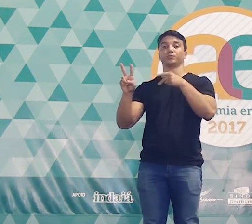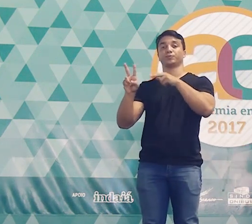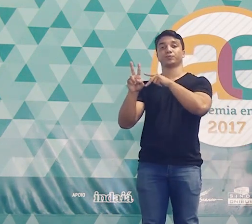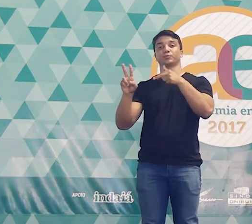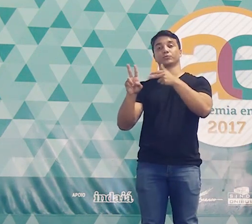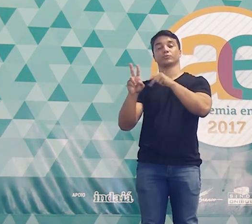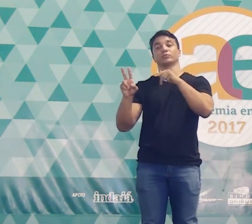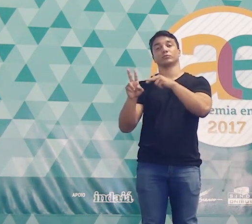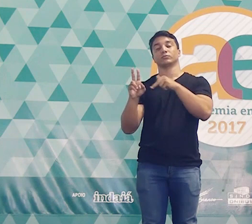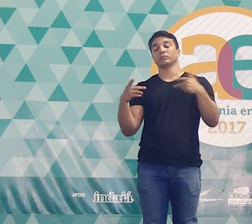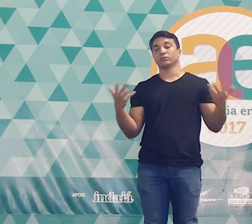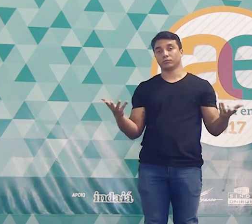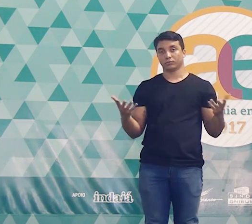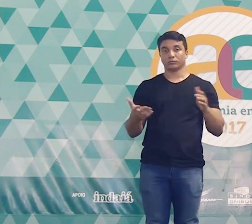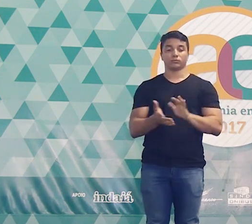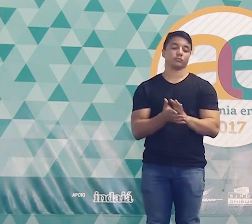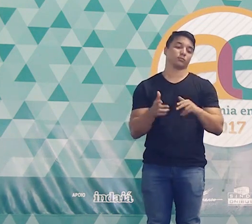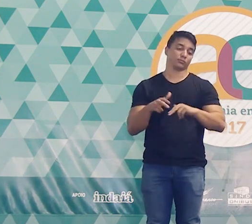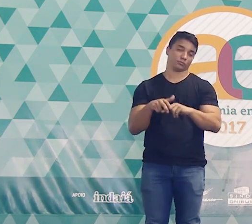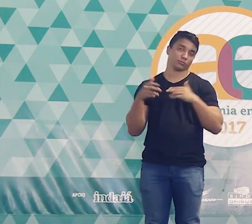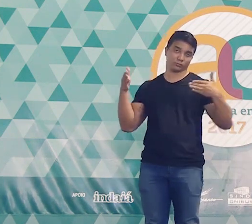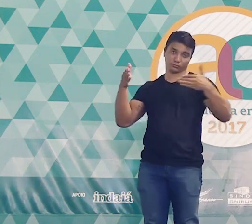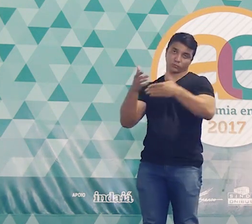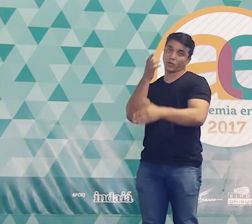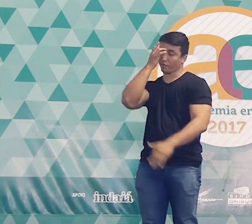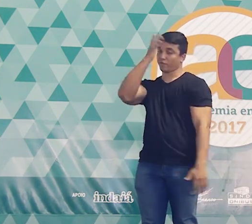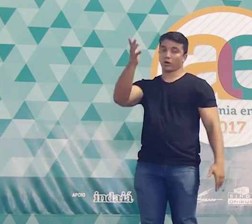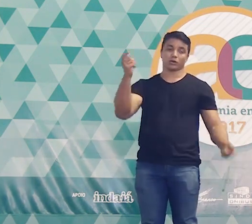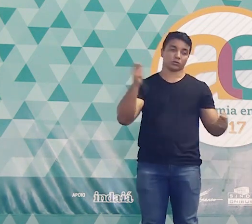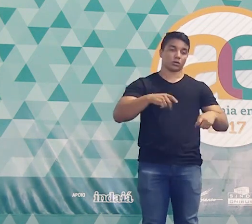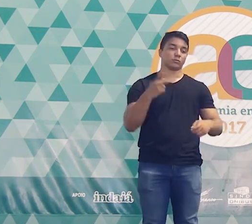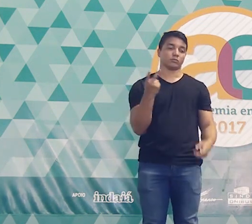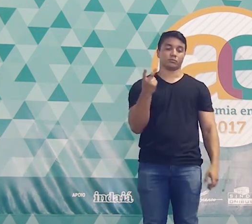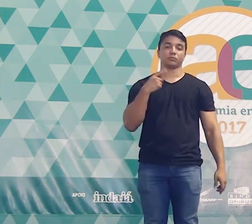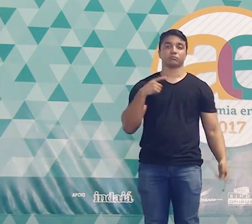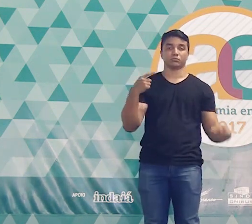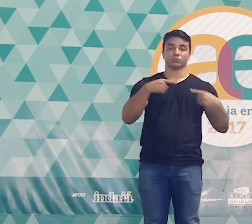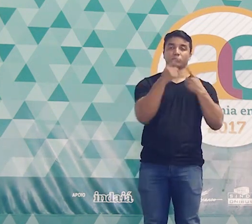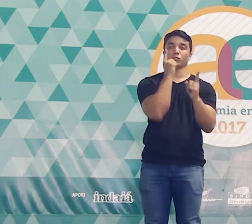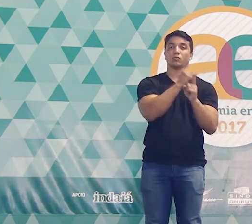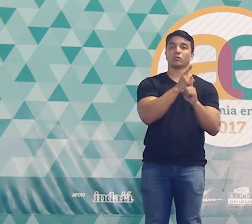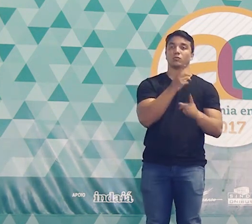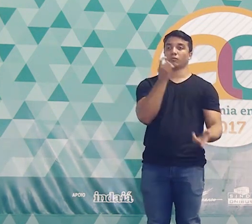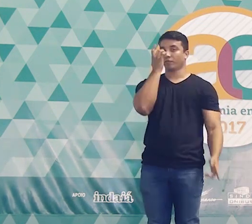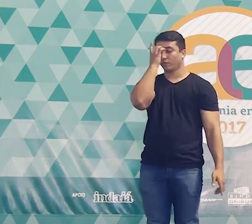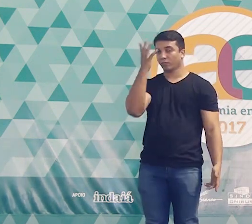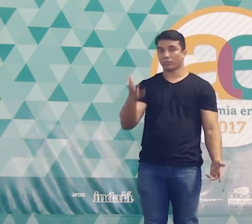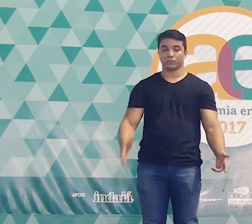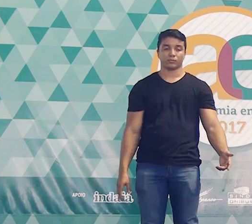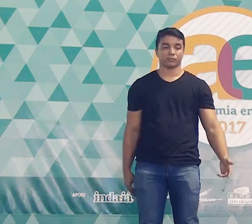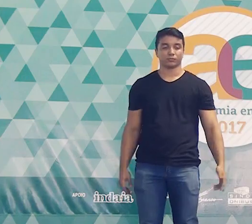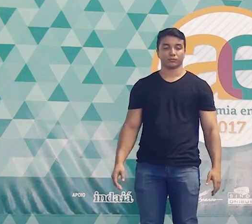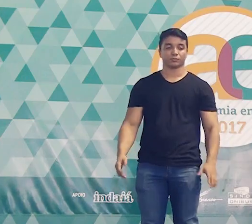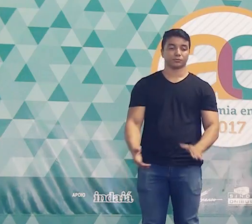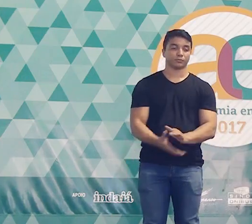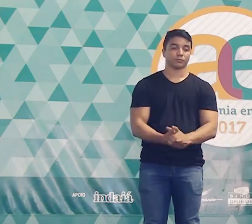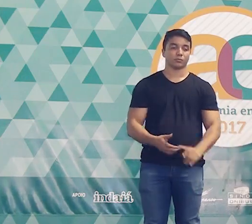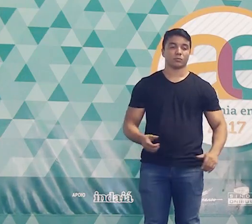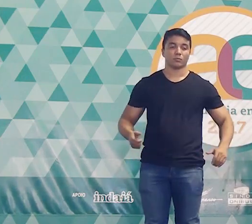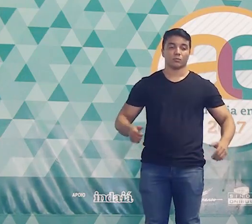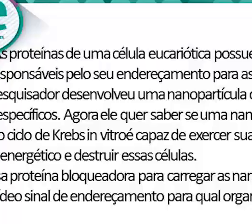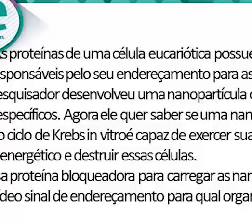célula vegetal. Então, facilmente, usando esses dois parâmetros, a gente saberia a diferença.